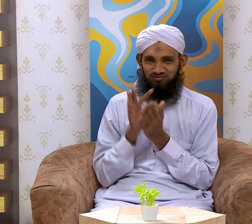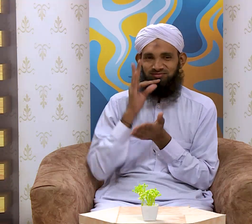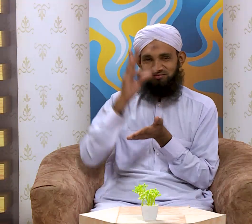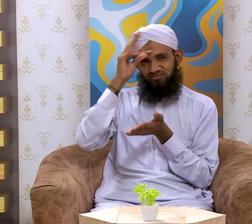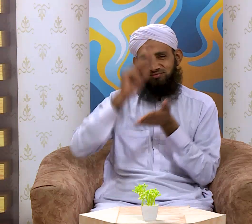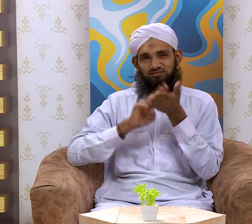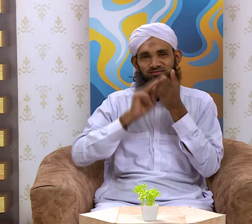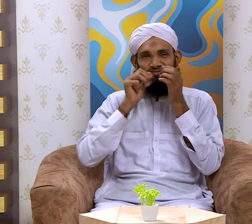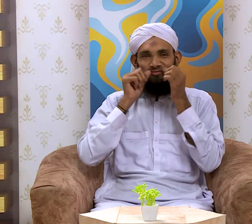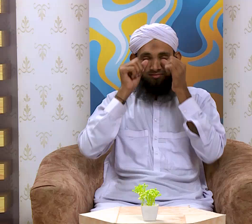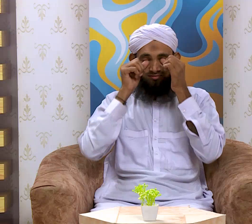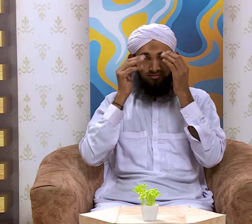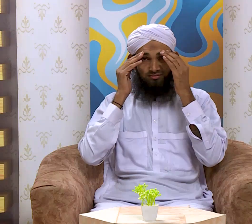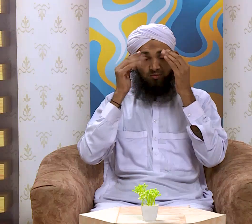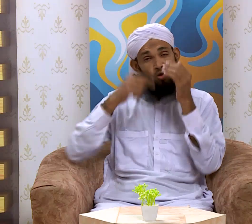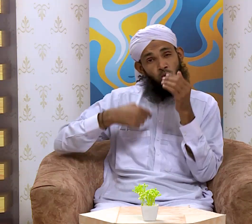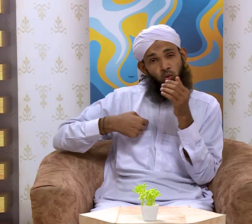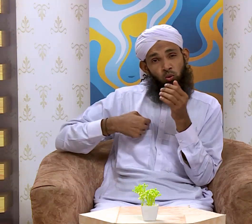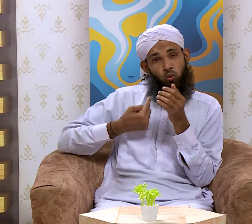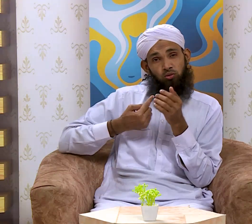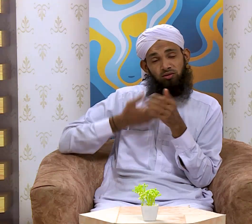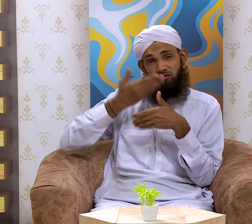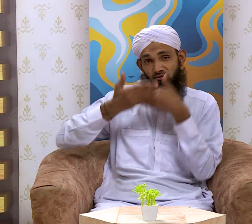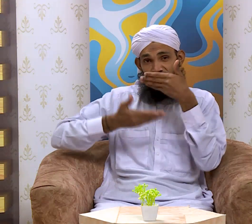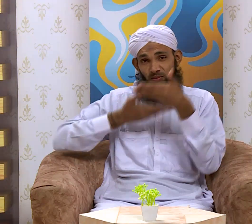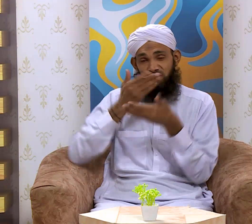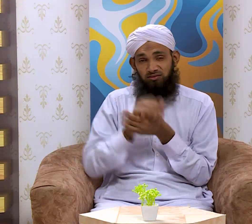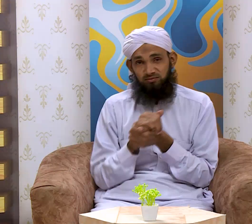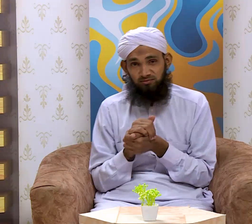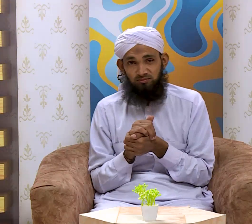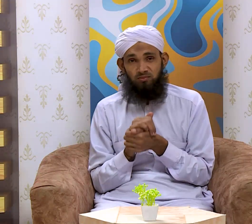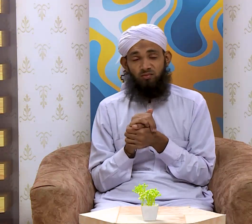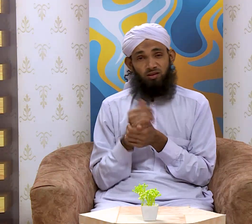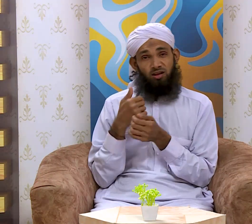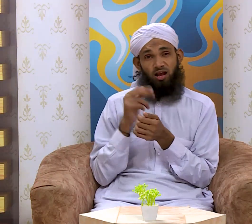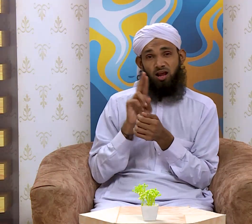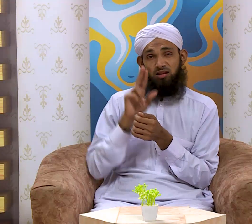وبارک وسلم خود ایک حدیث پاک کے اندر ارشاد فرماتے ہیں، میں نے اپنے رب عز و جل